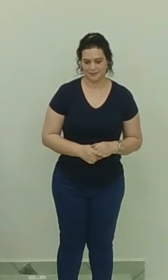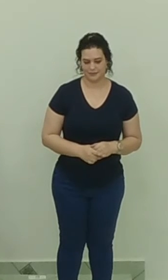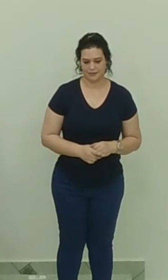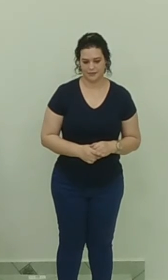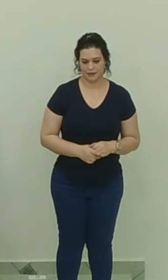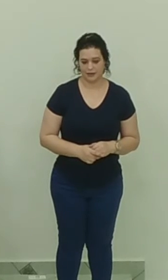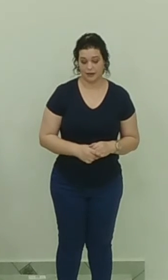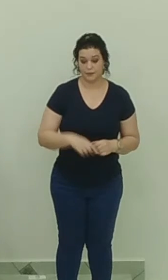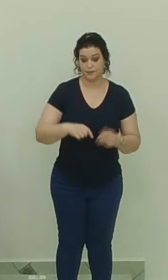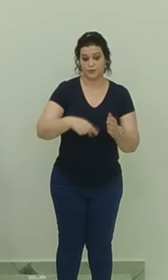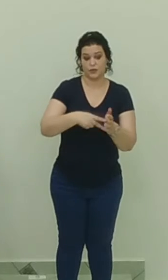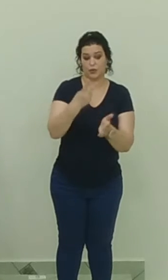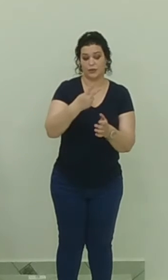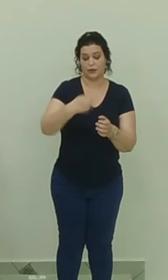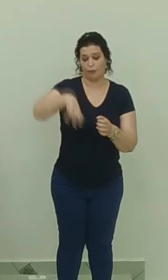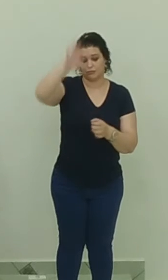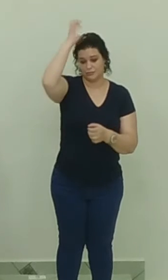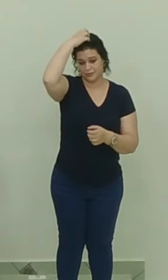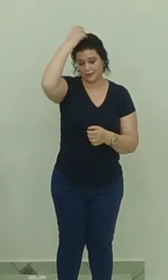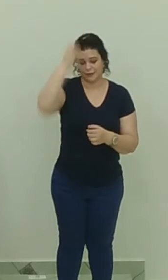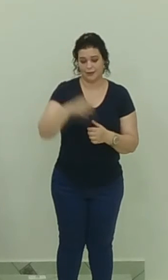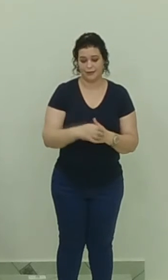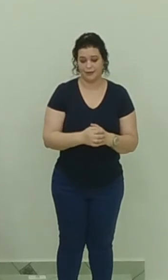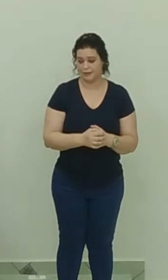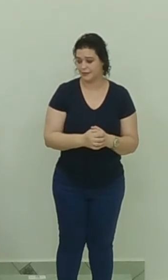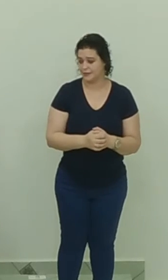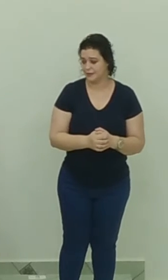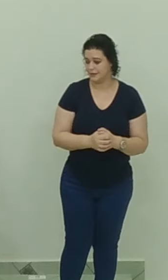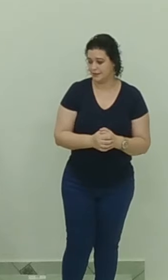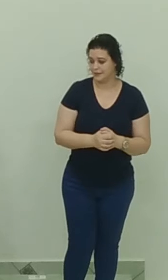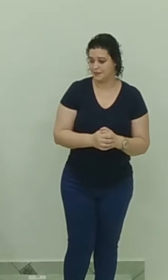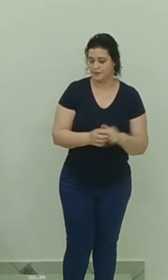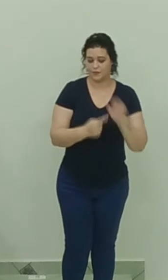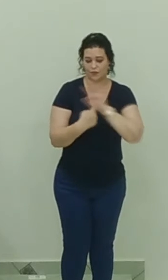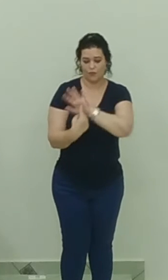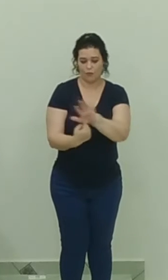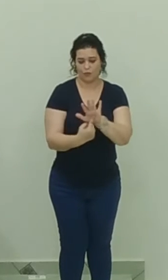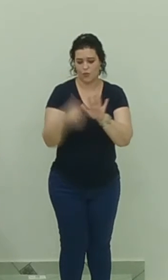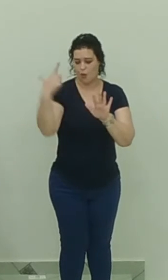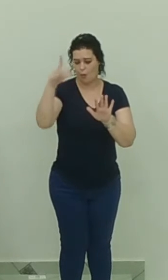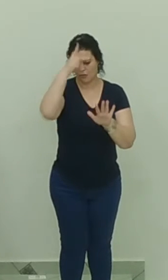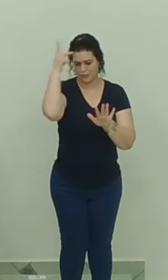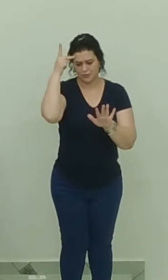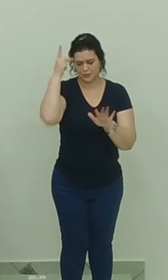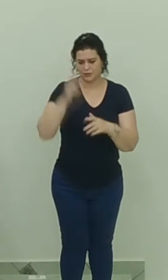8, haverá um outro homem que vai lançar o seu manto,